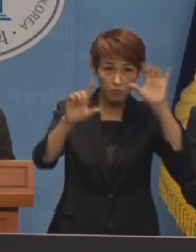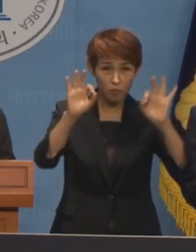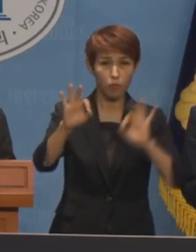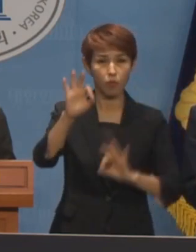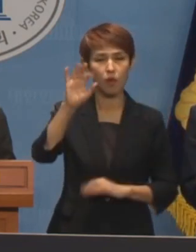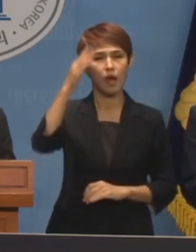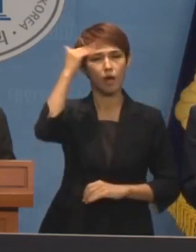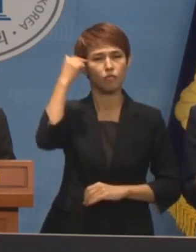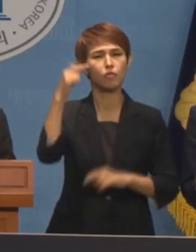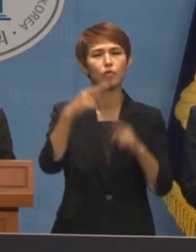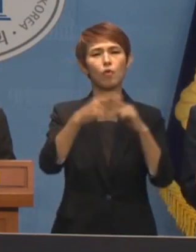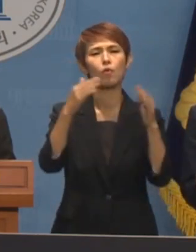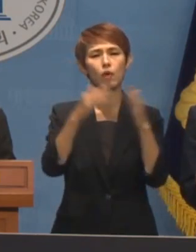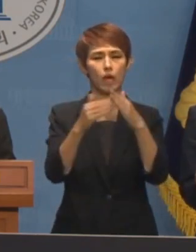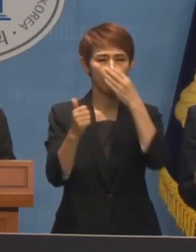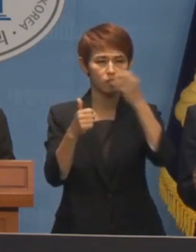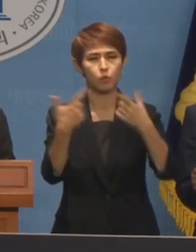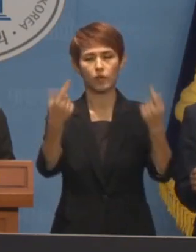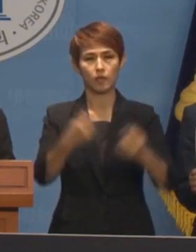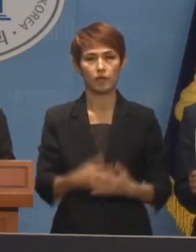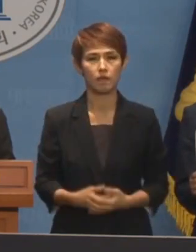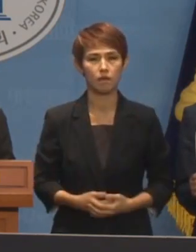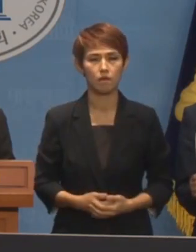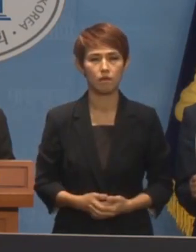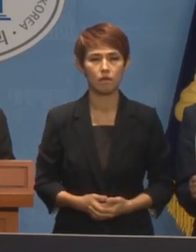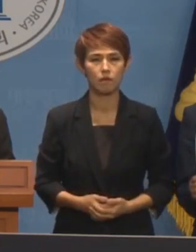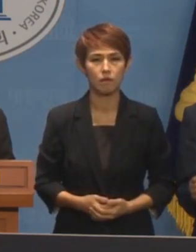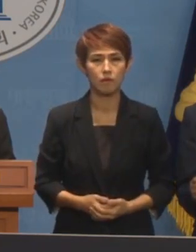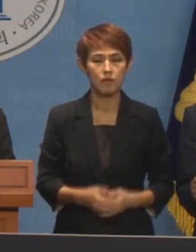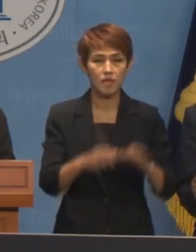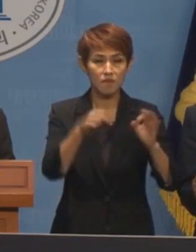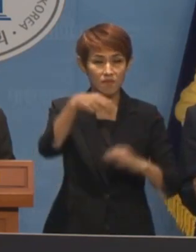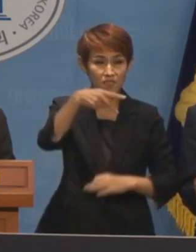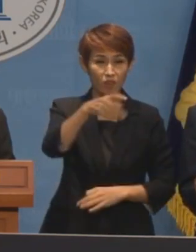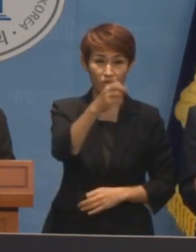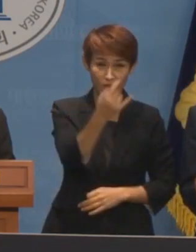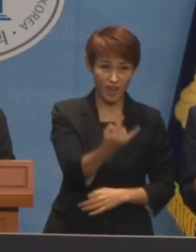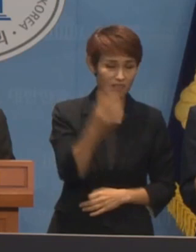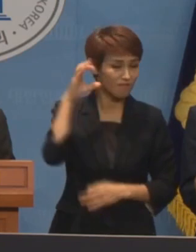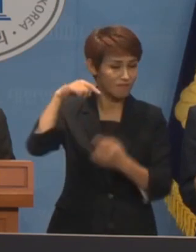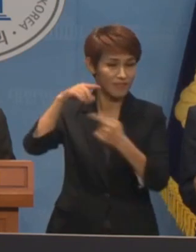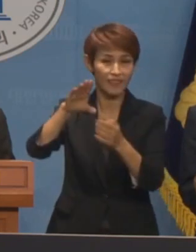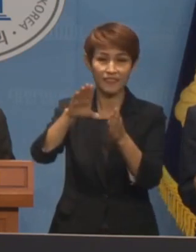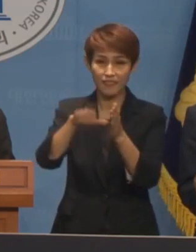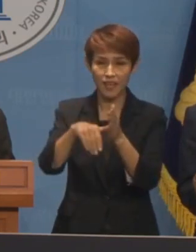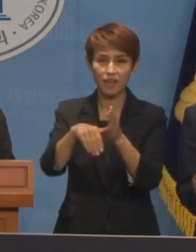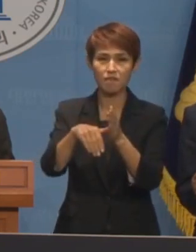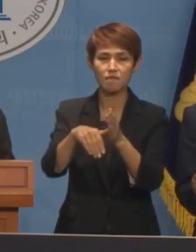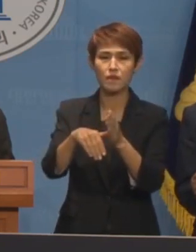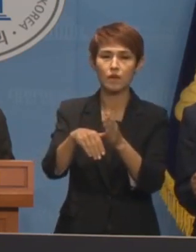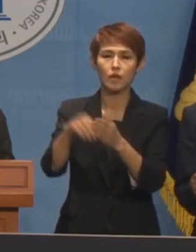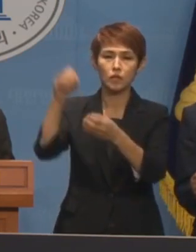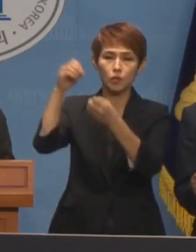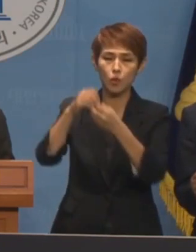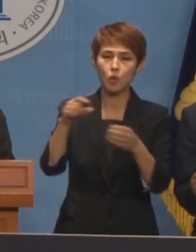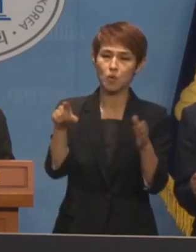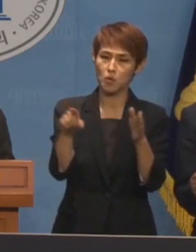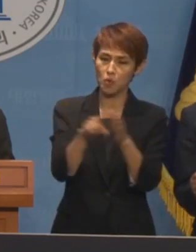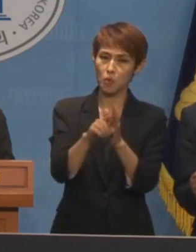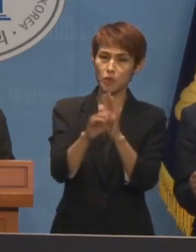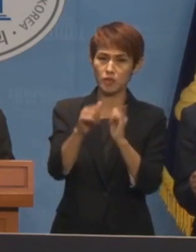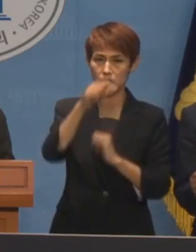3일 더불어민주당 경기도 고양갑 김성애 의원은 청문회 질의 도중 정통교단의 교회